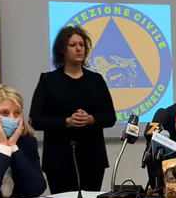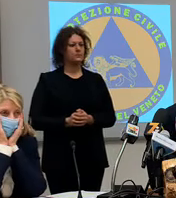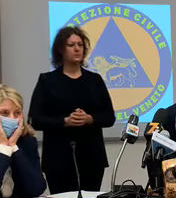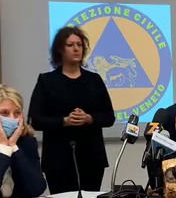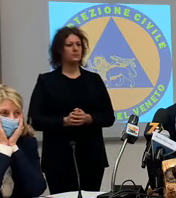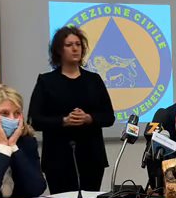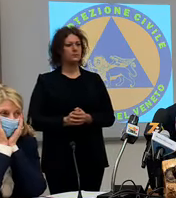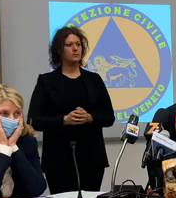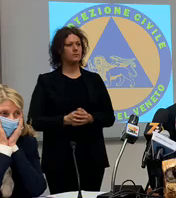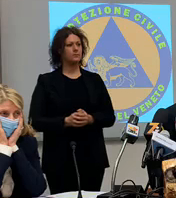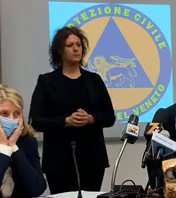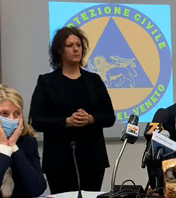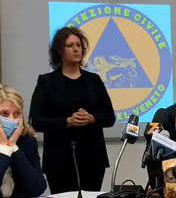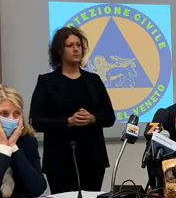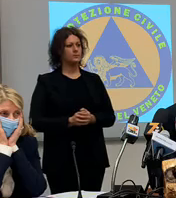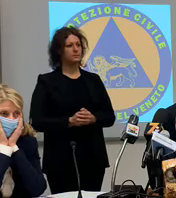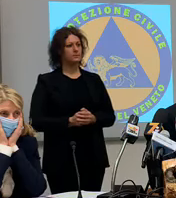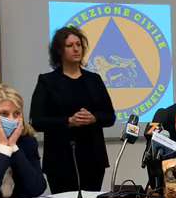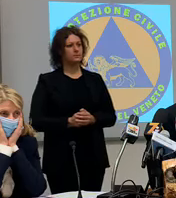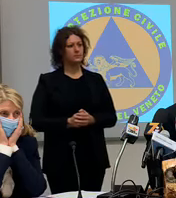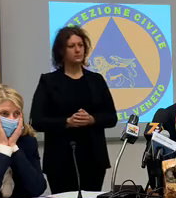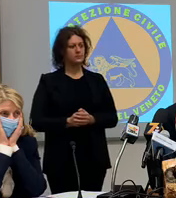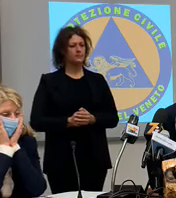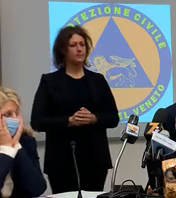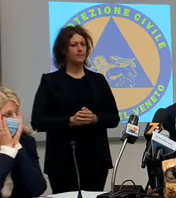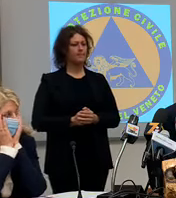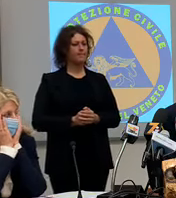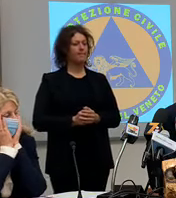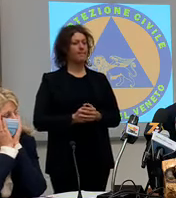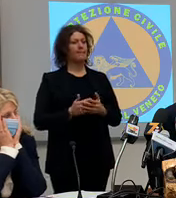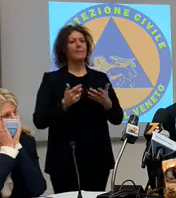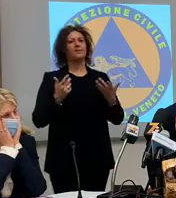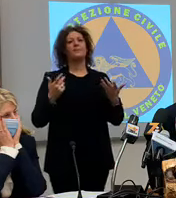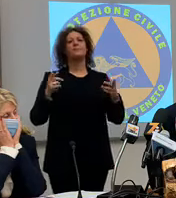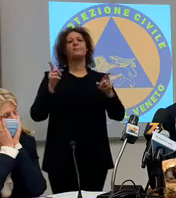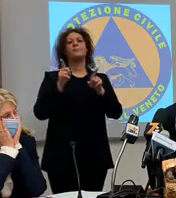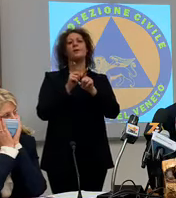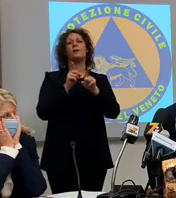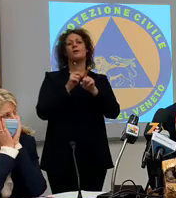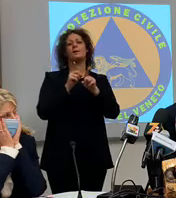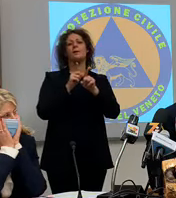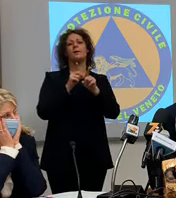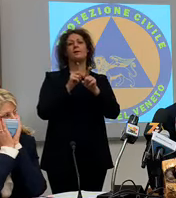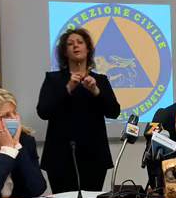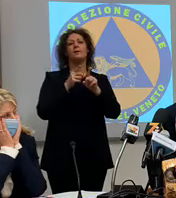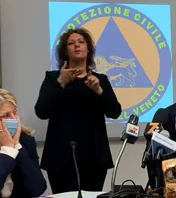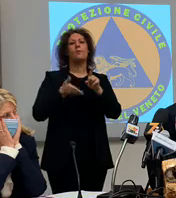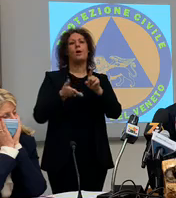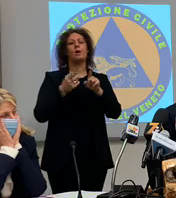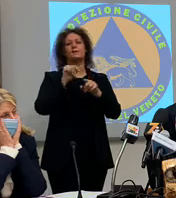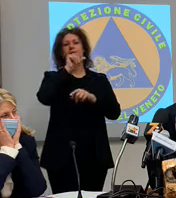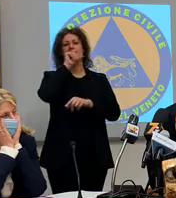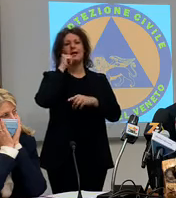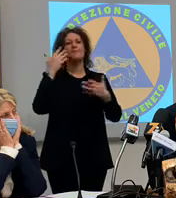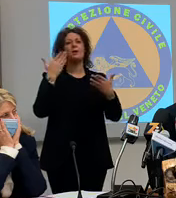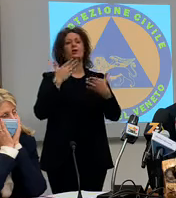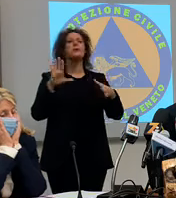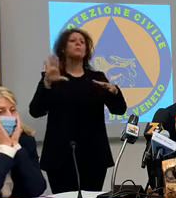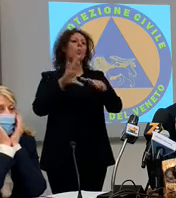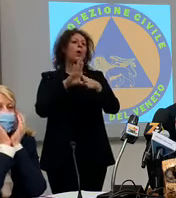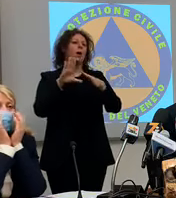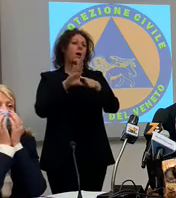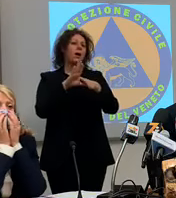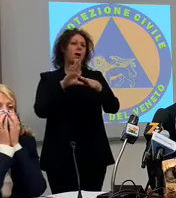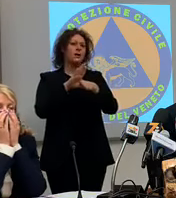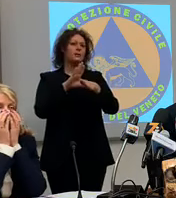male Speriamo che qualcuno ci presti l'ombrello Allora no perché Guardate che qui dobbiamo fare Dobbiamo far squadra Nel senso che noi come l'abbiamo sempre